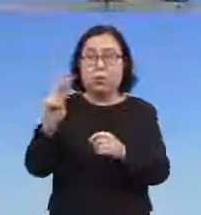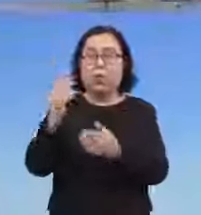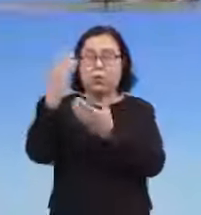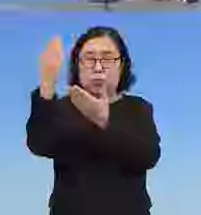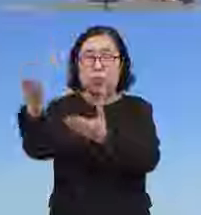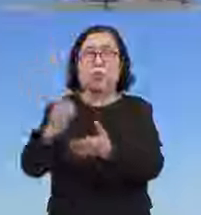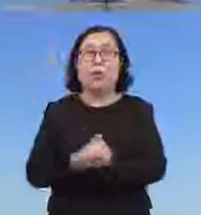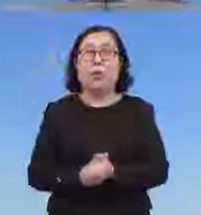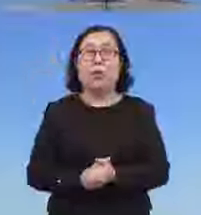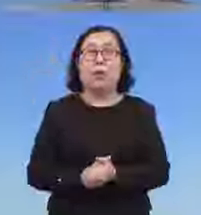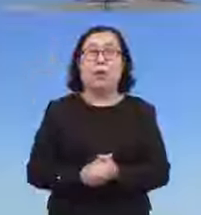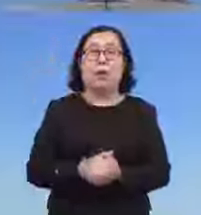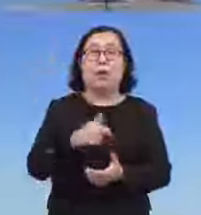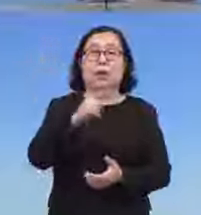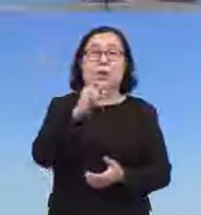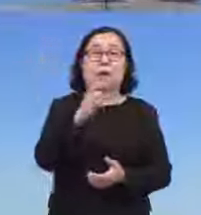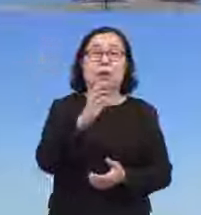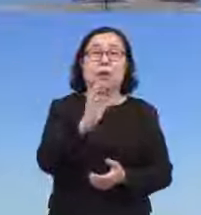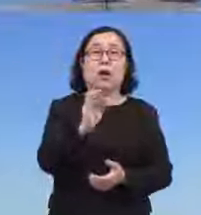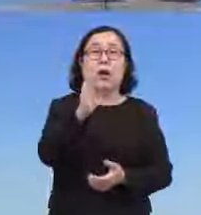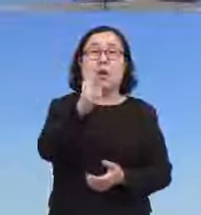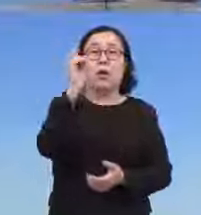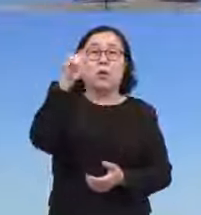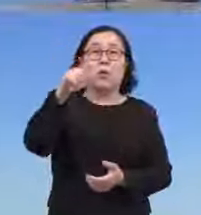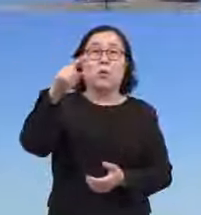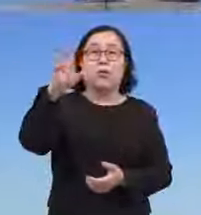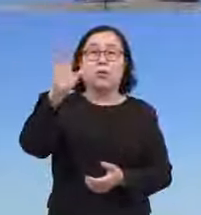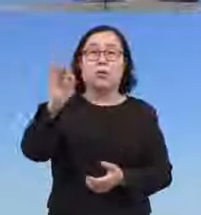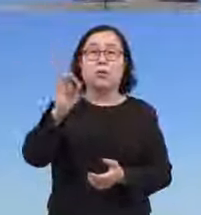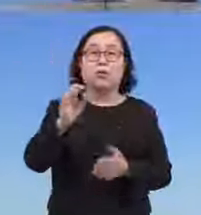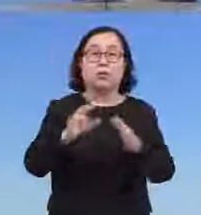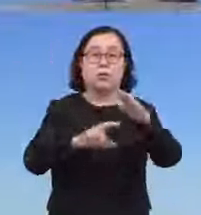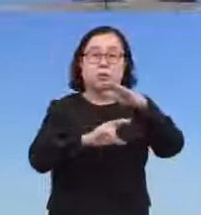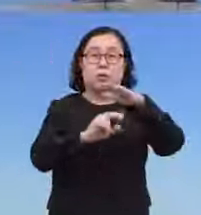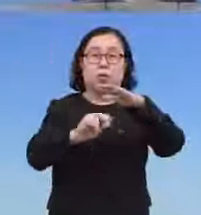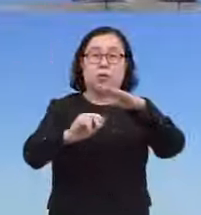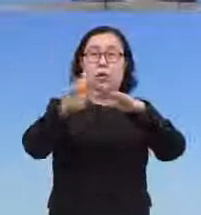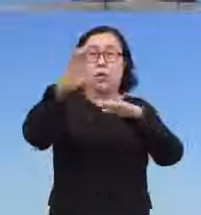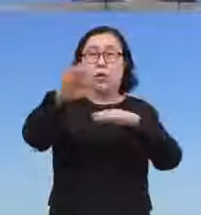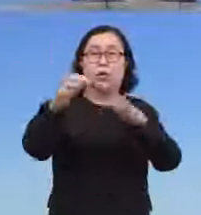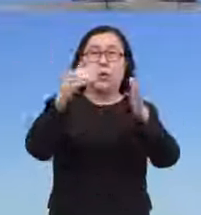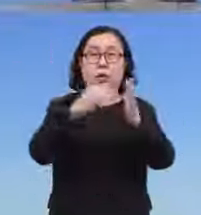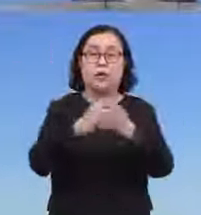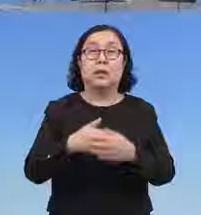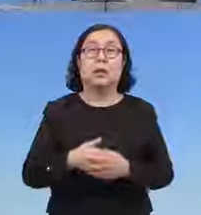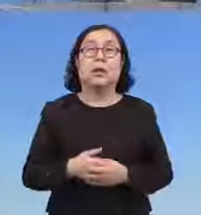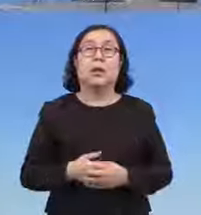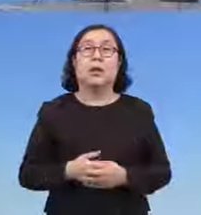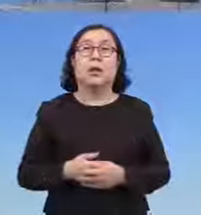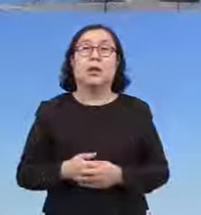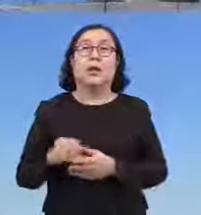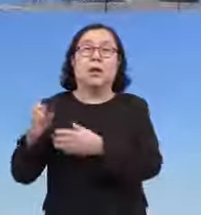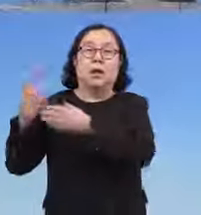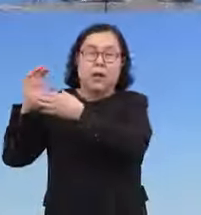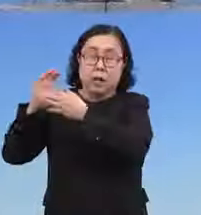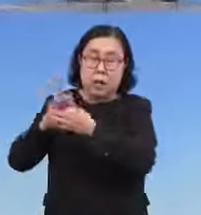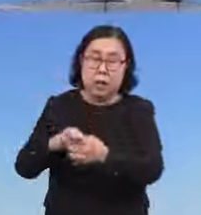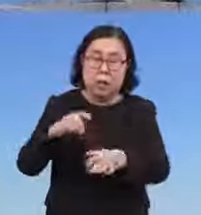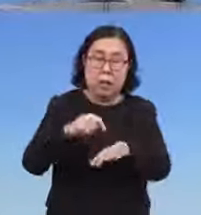사인하고 반납하고요, 미국 대사관에서 경복궁역까지 빠르게 걸으면 한 5, 6분이면 가는